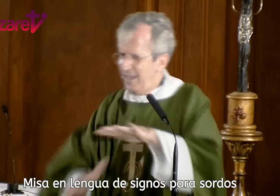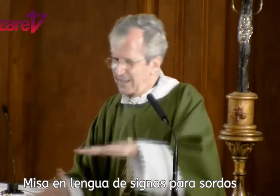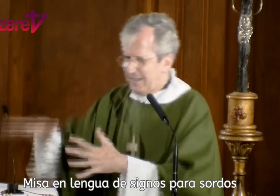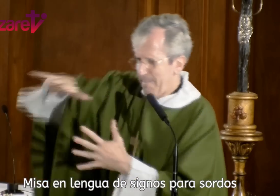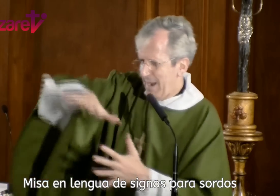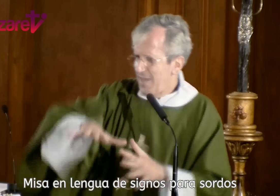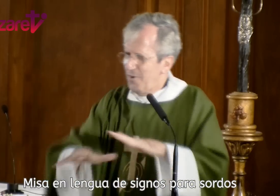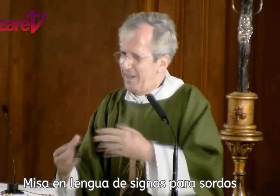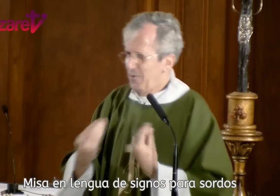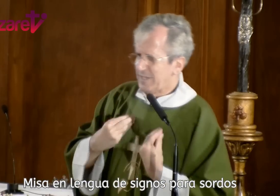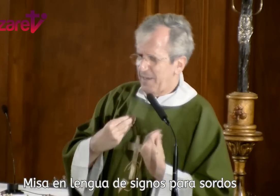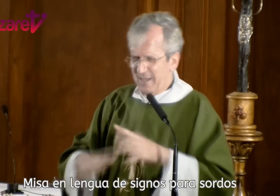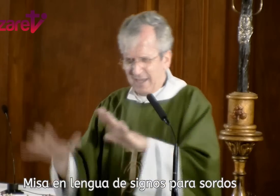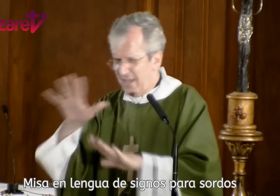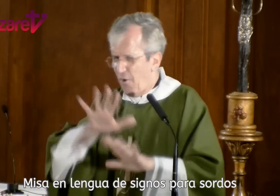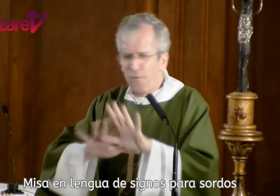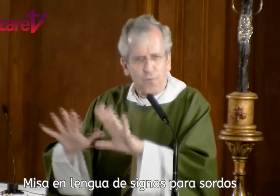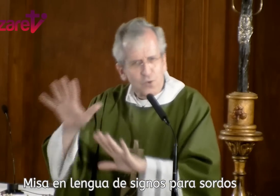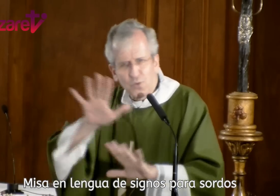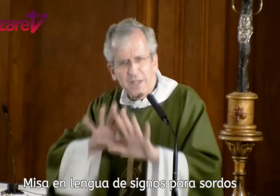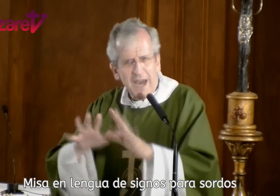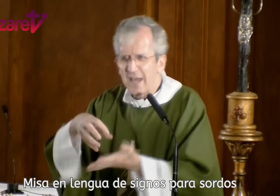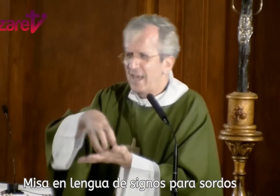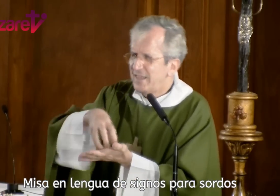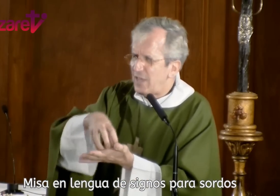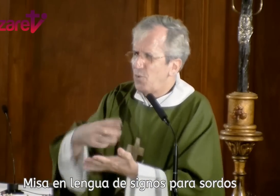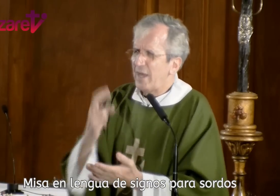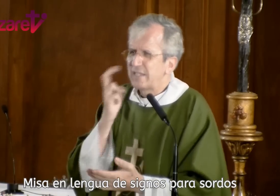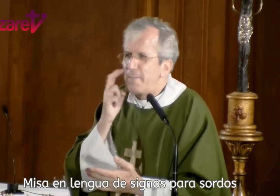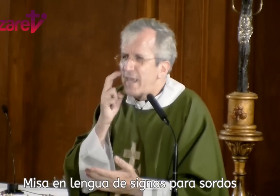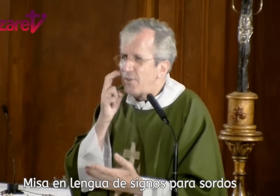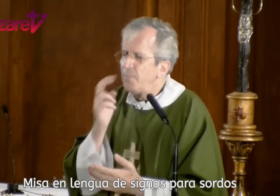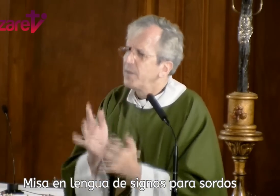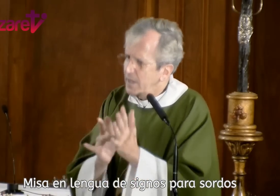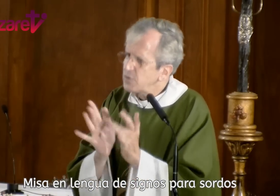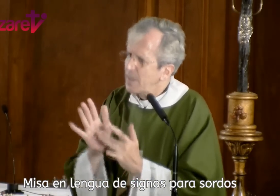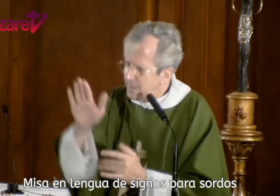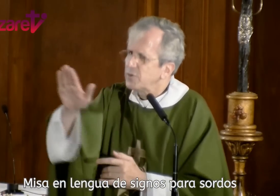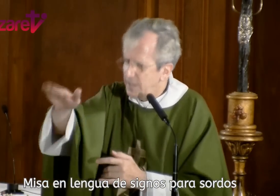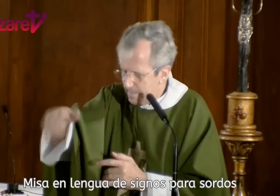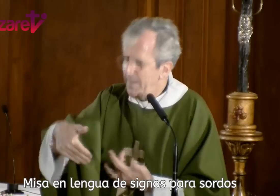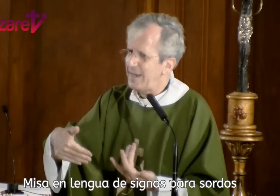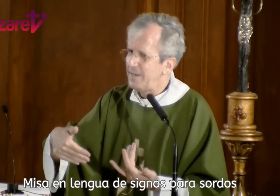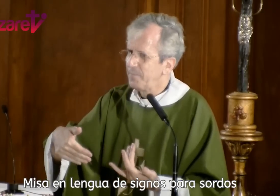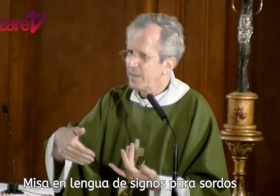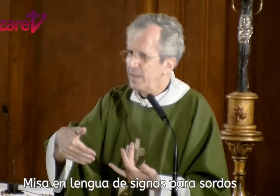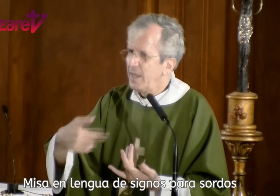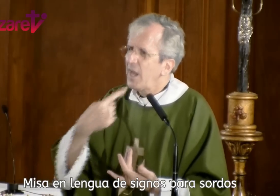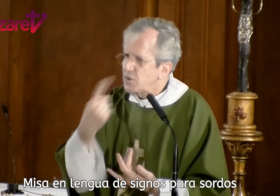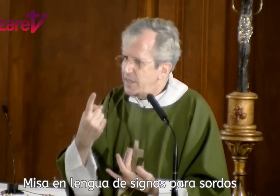de tambaleo en nuestra vida, de oscuridad, de dudas, de miedo, Jesús también nos dice, ven, y nos dice